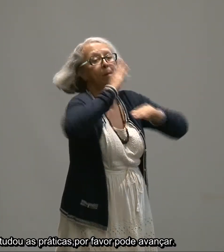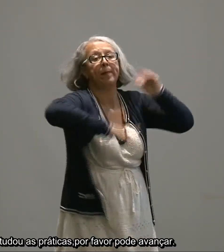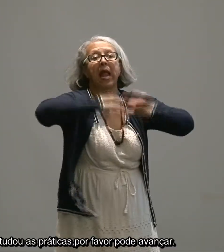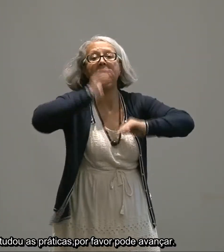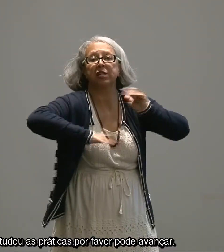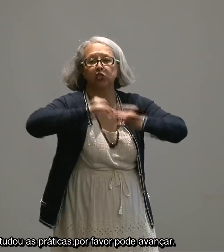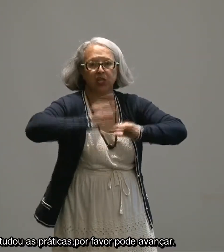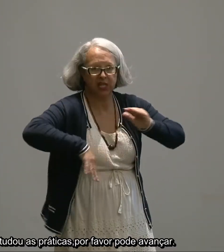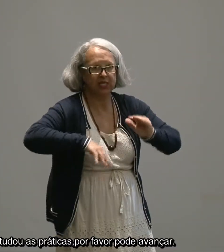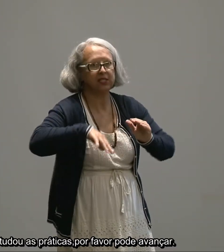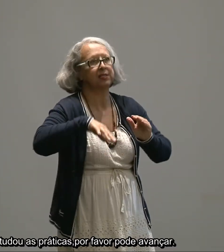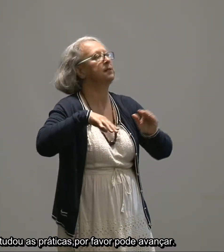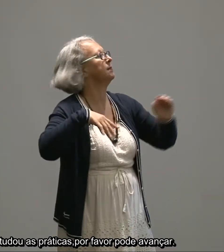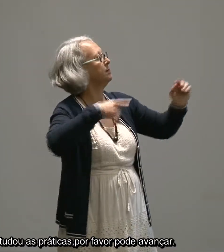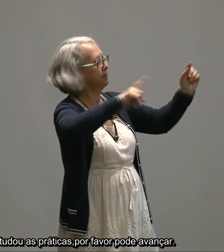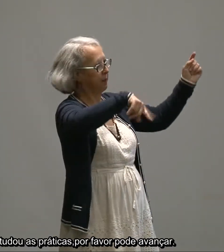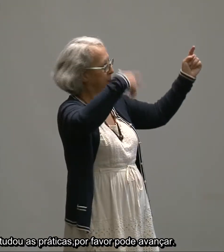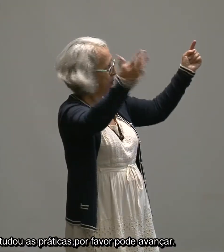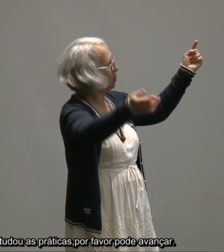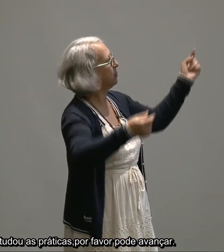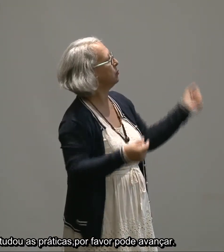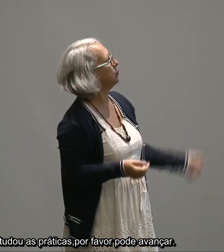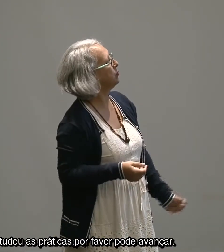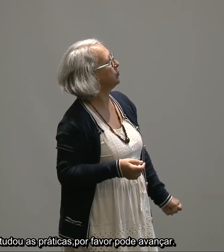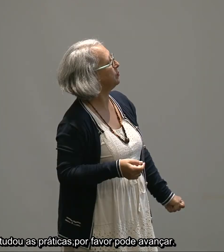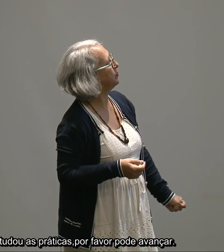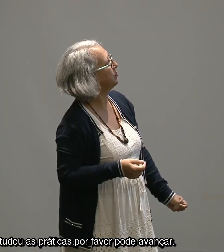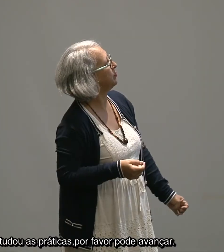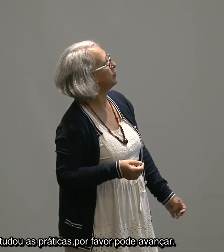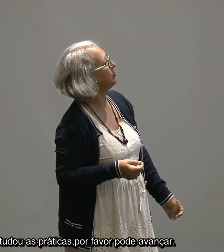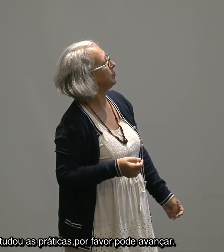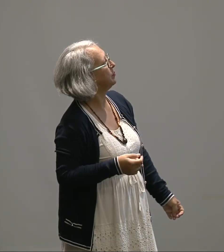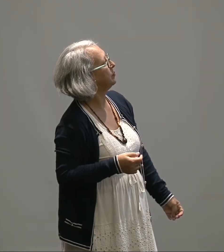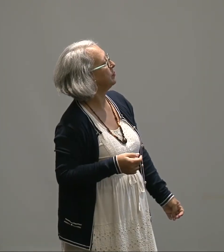E ela também estudou as práticas. Por favor, pode avançar?